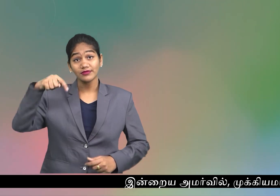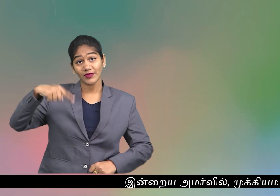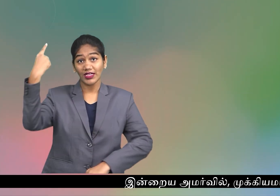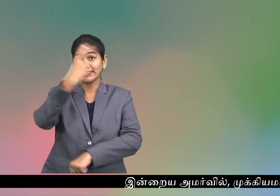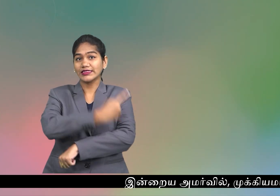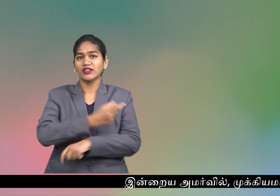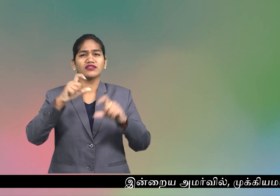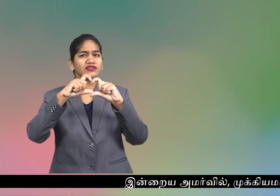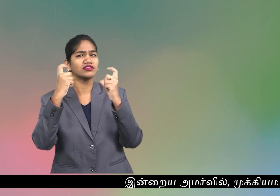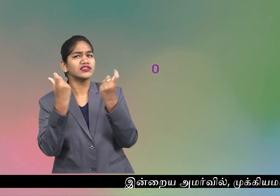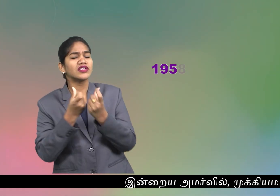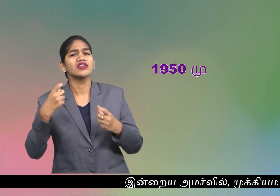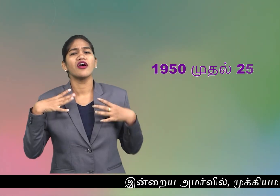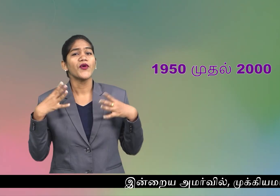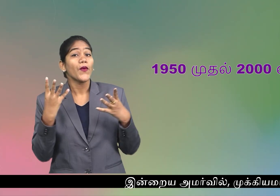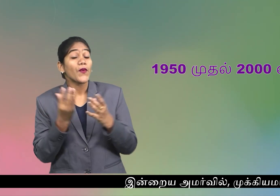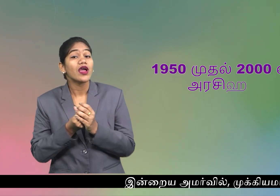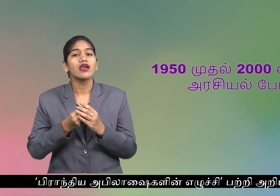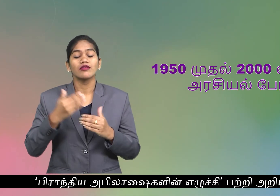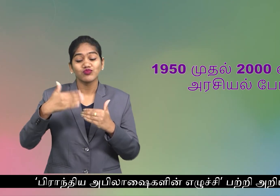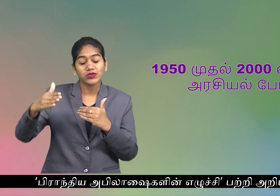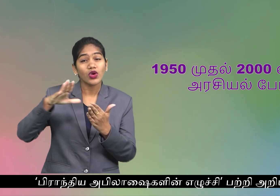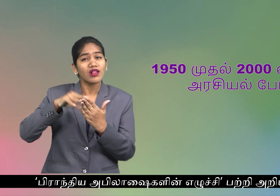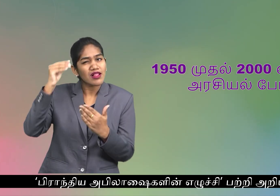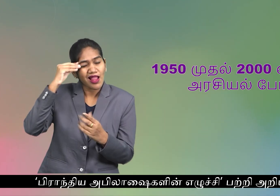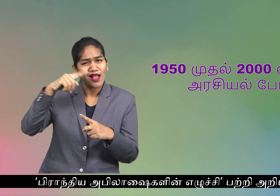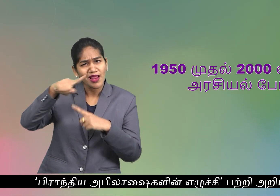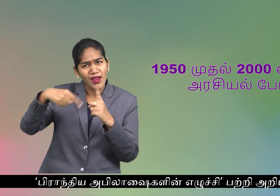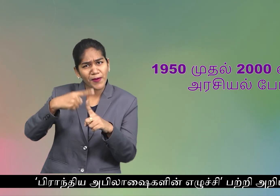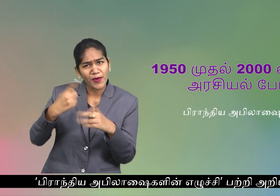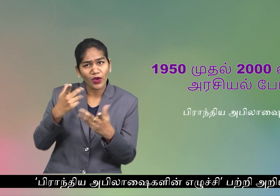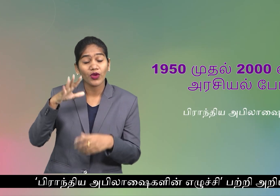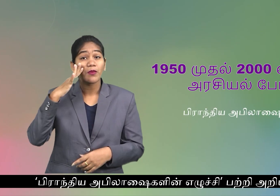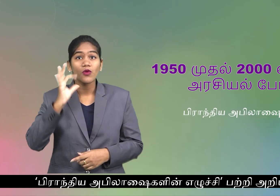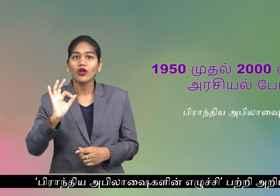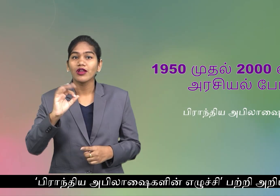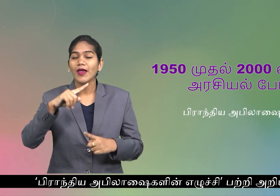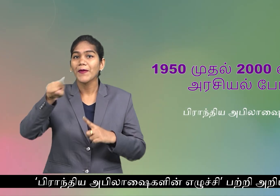இன்றைய அமர்வில் முக்கியமாக பிராந்திய அபிலாஷைகளின் எழுச்சி பற்றி அறியப்